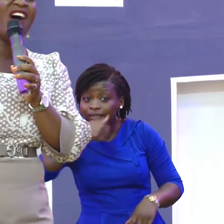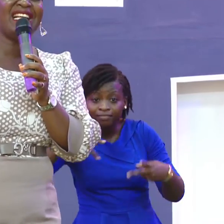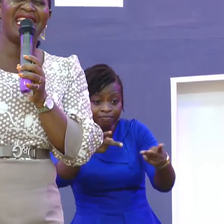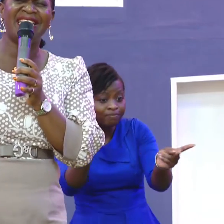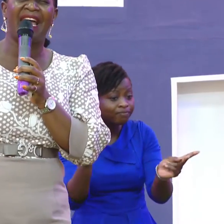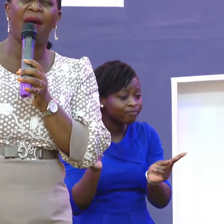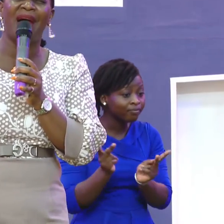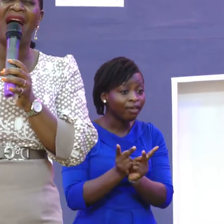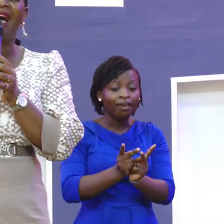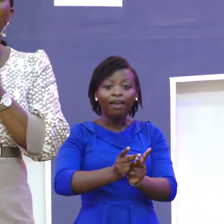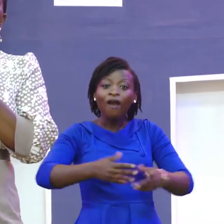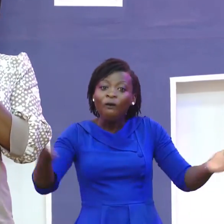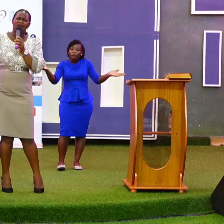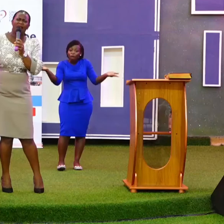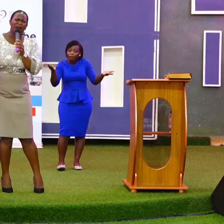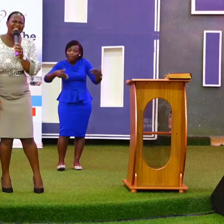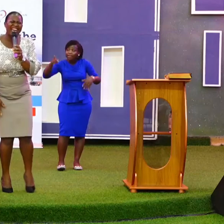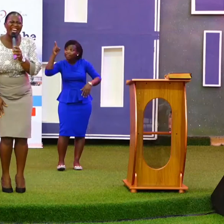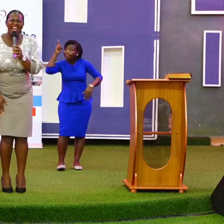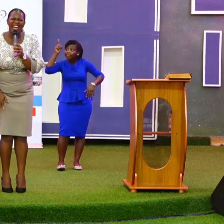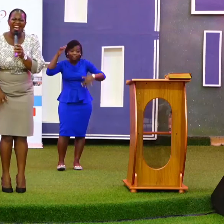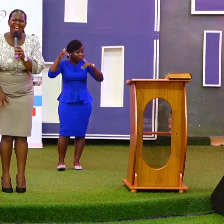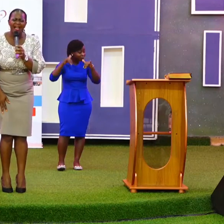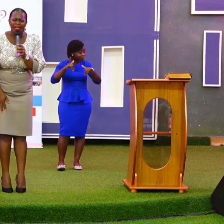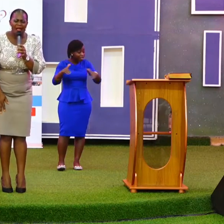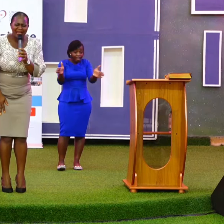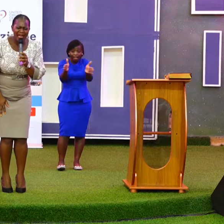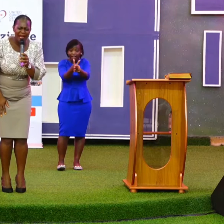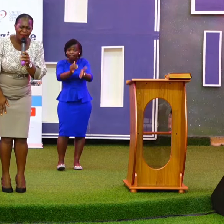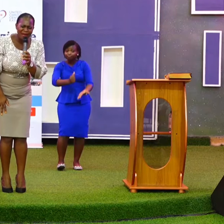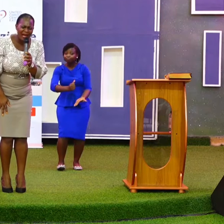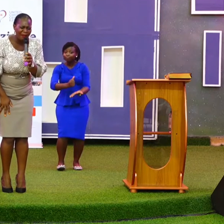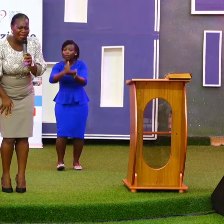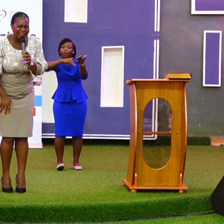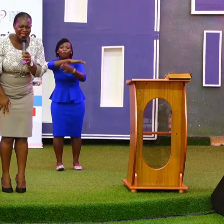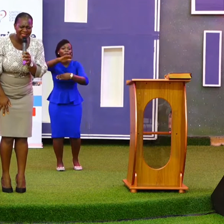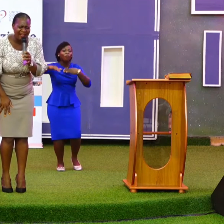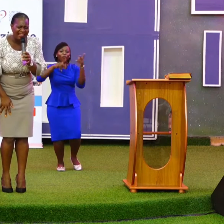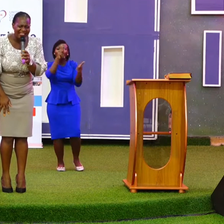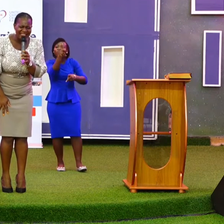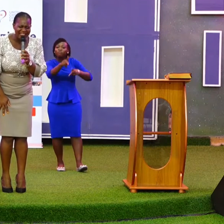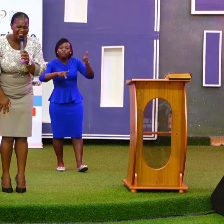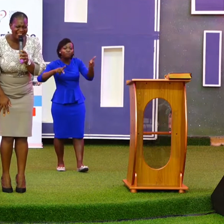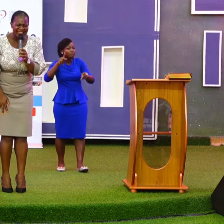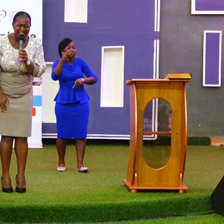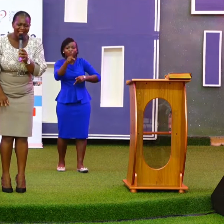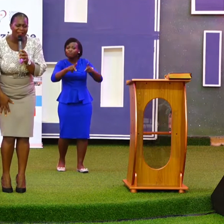Muchifo etetama Tabira Na yambaba tatali